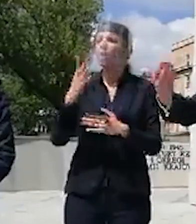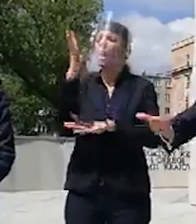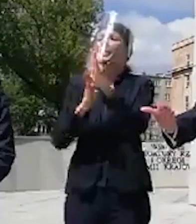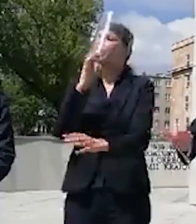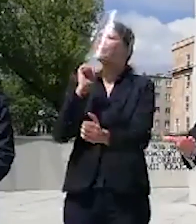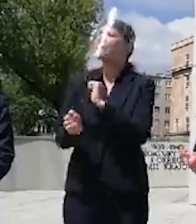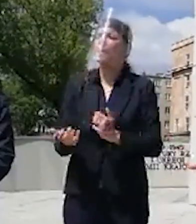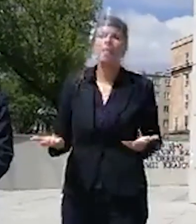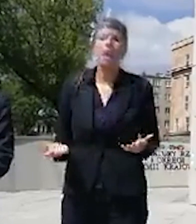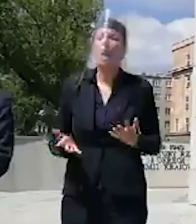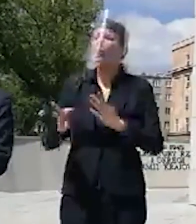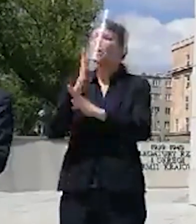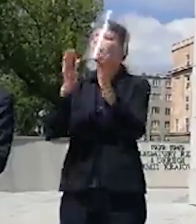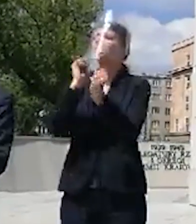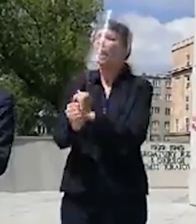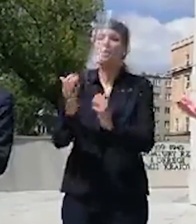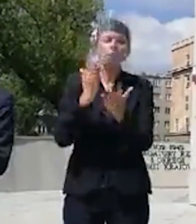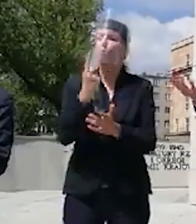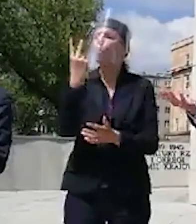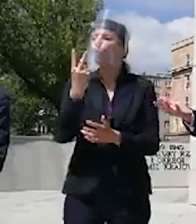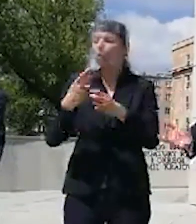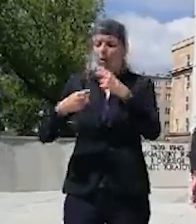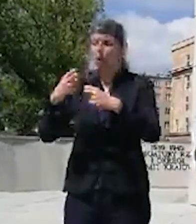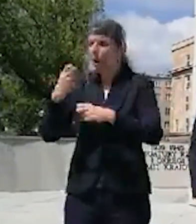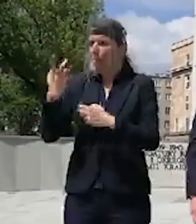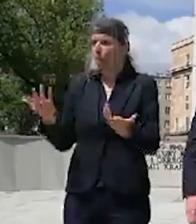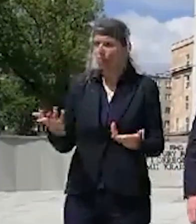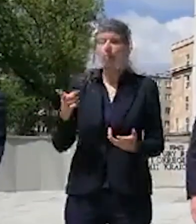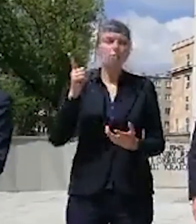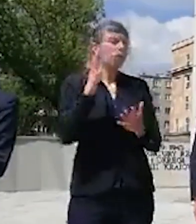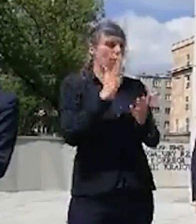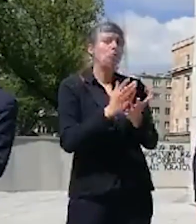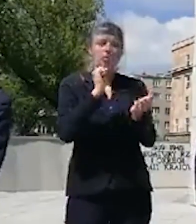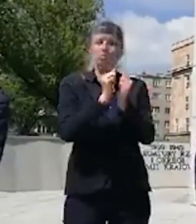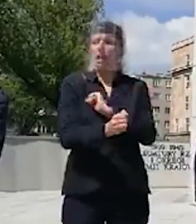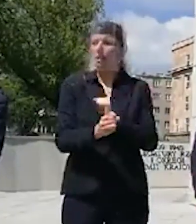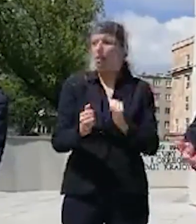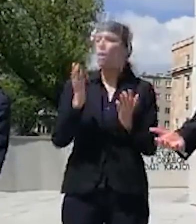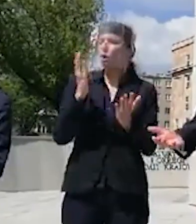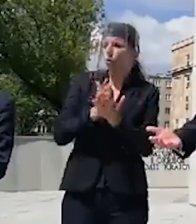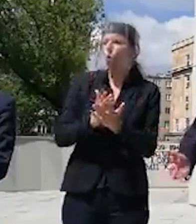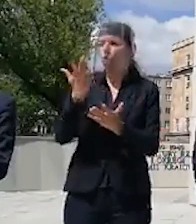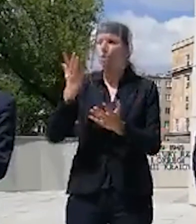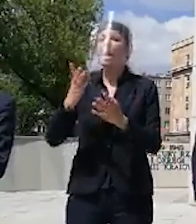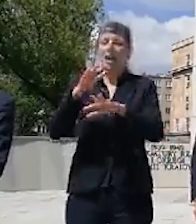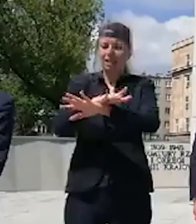klient, to będzie druga fala problemu. Już się zmienia. Znaczy, jest to, że restauracje są otwierane, klientów coraz mniej